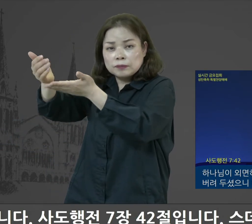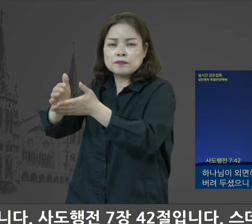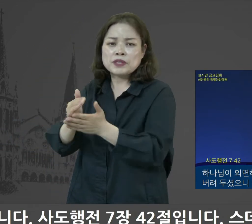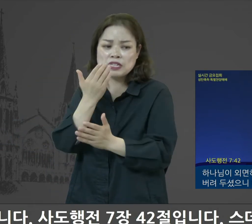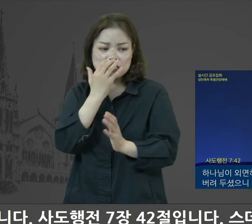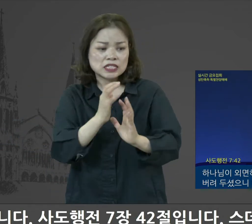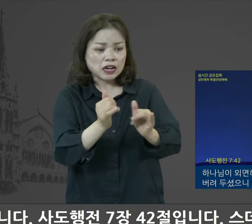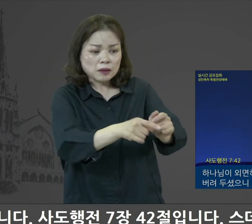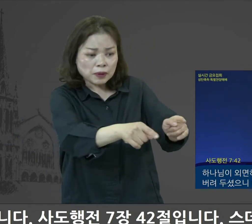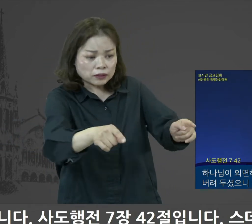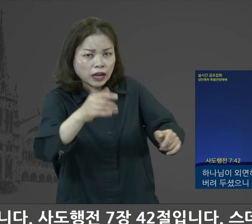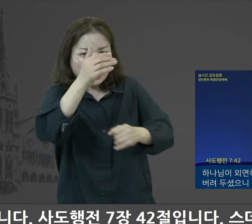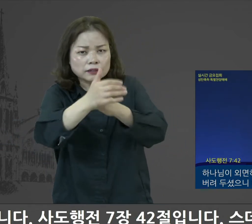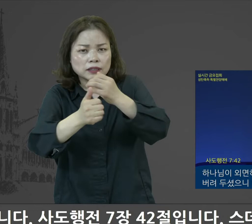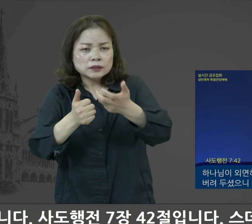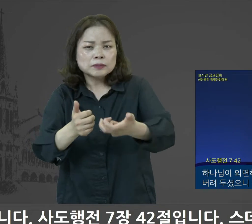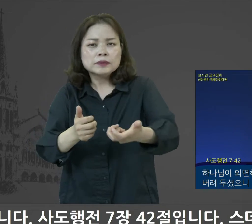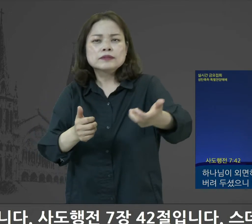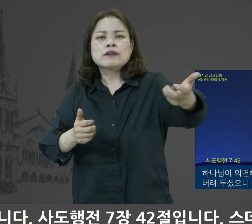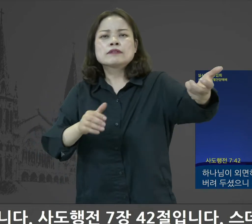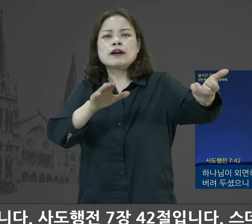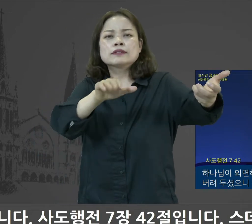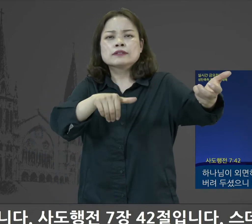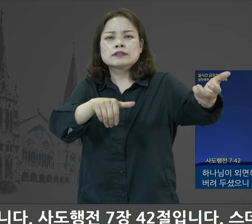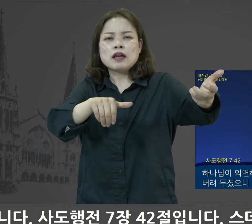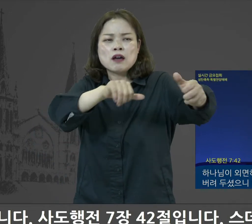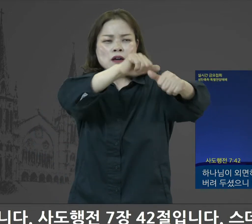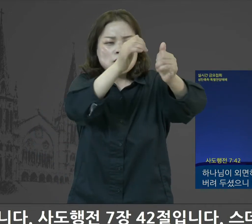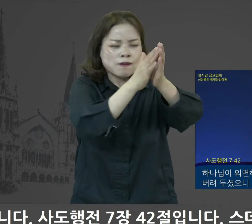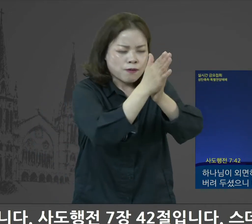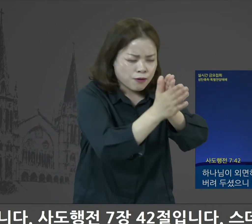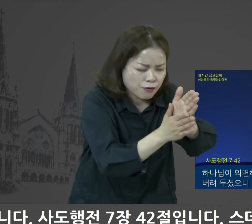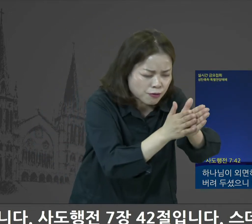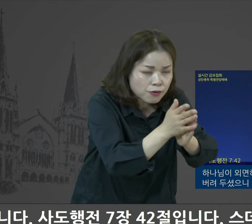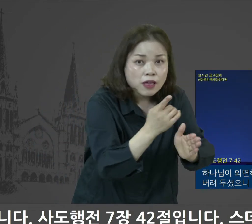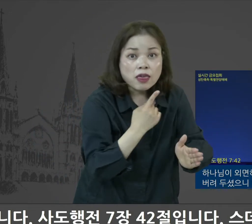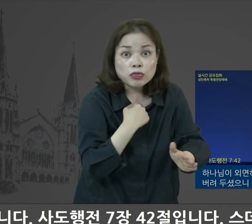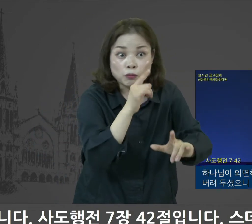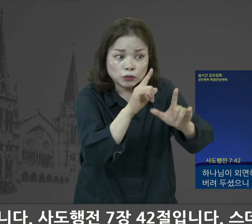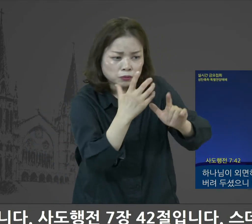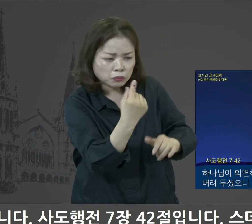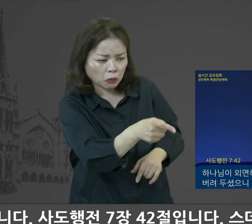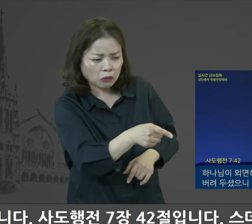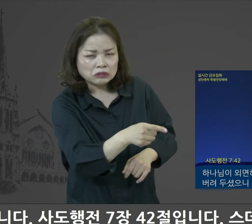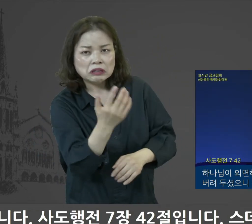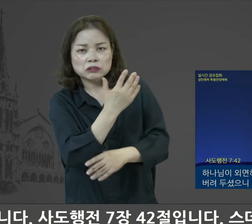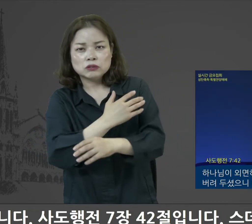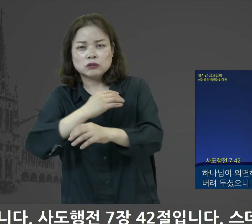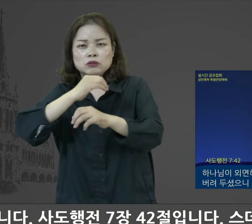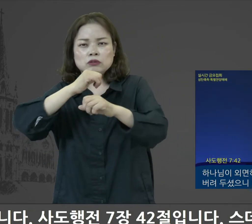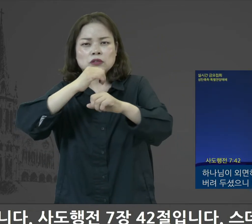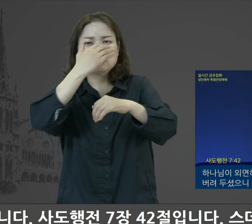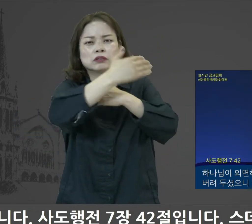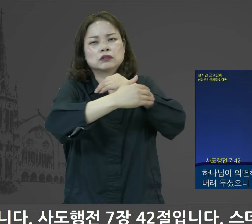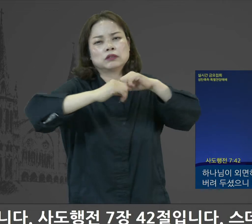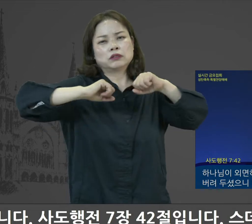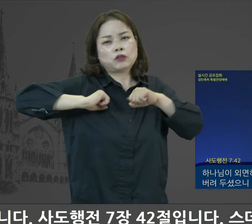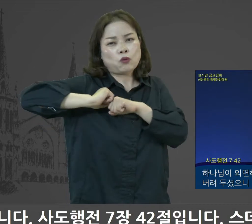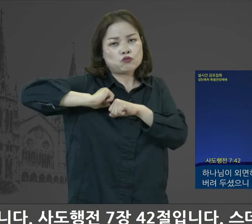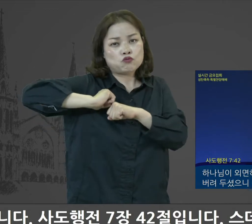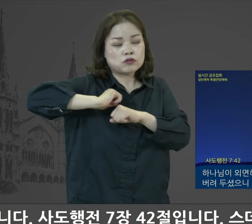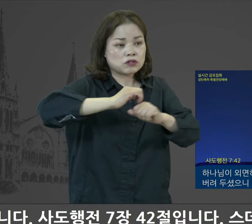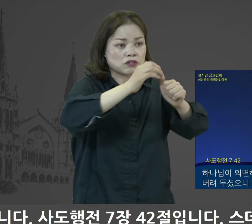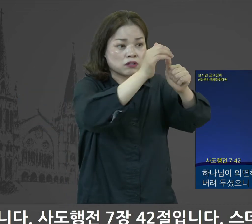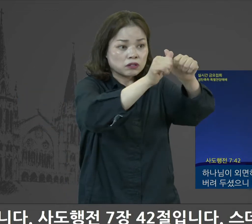이스라엘 백성들이 하나님을 떠났을 때 그때 우상 숭배했던 한 가지 모습으로 천군을 숭배했다, 이런 말이 나오는